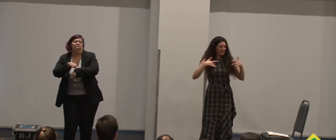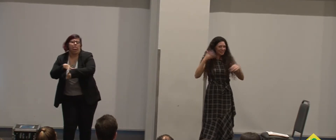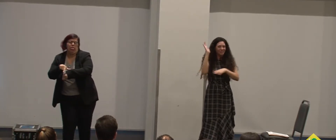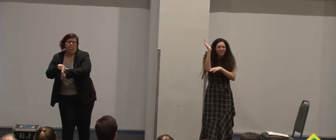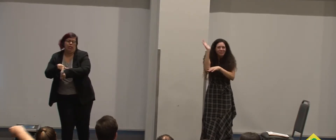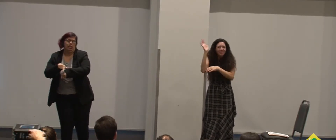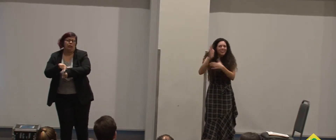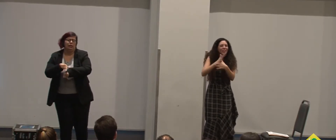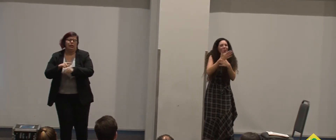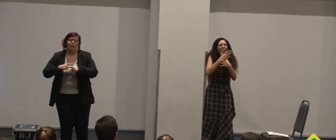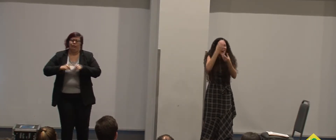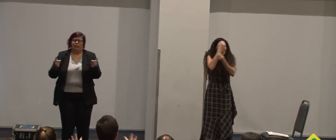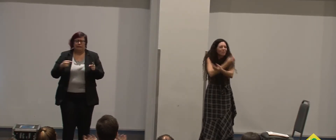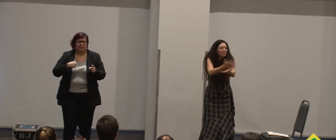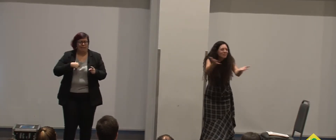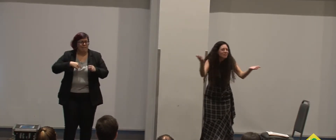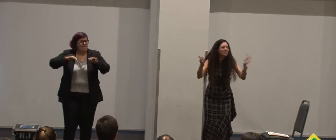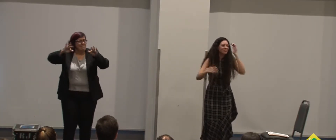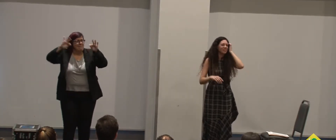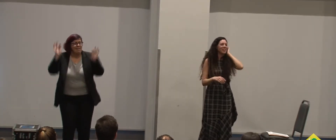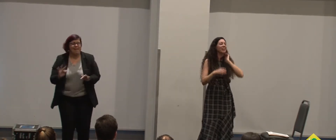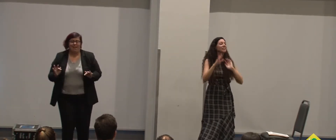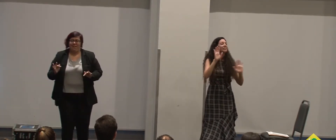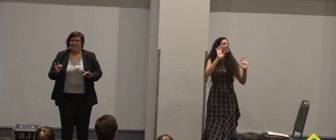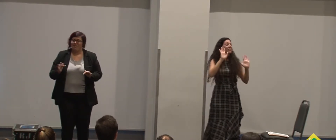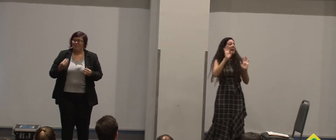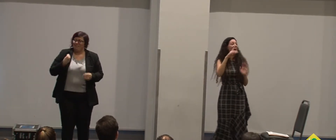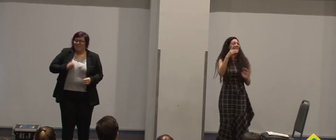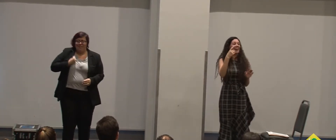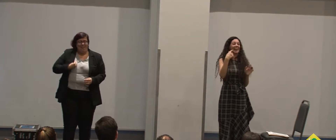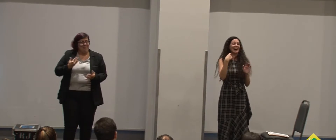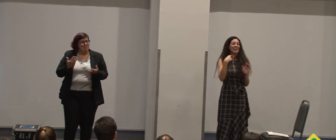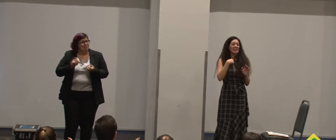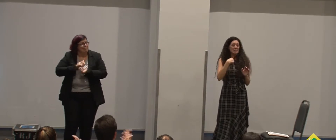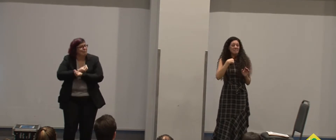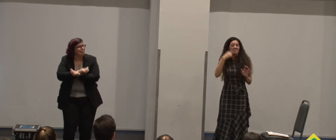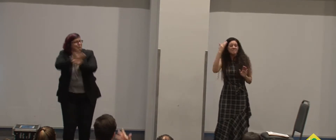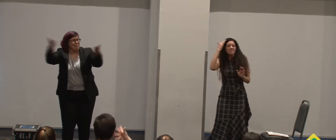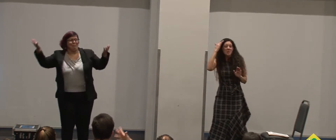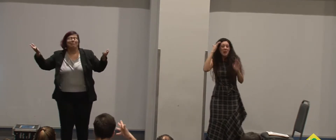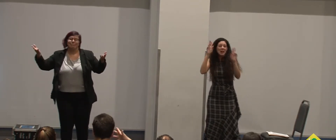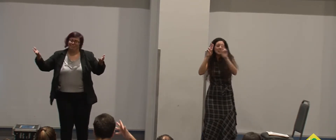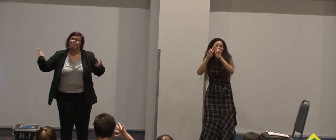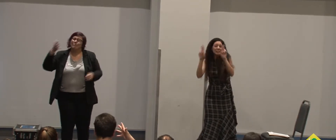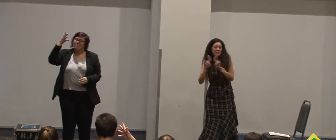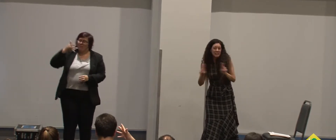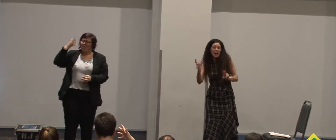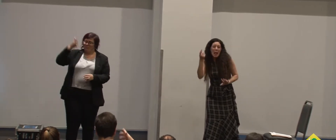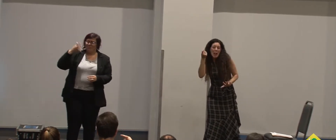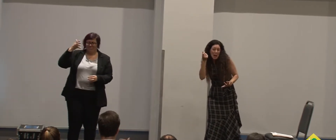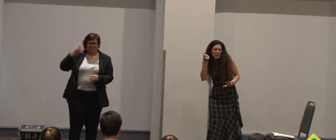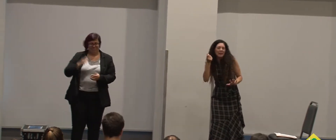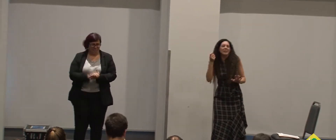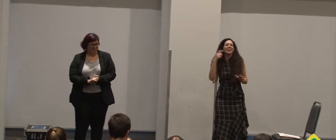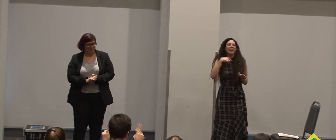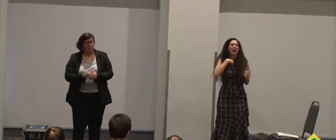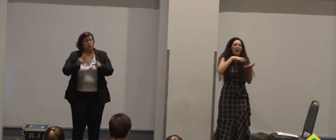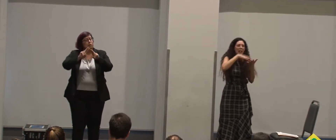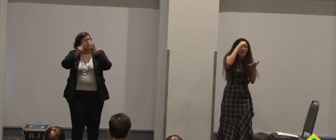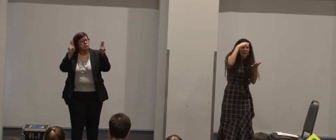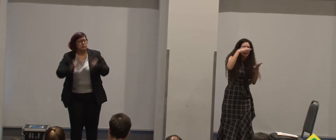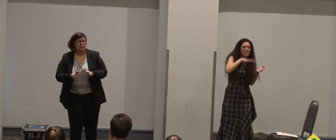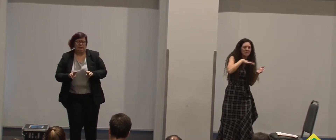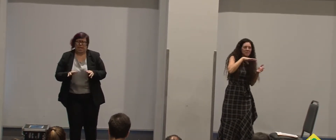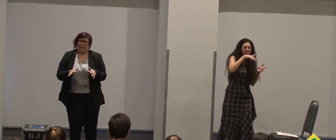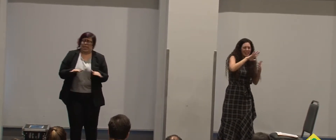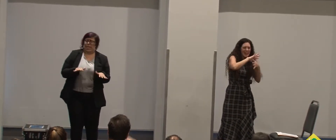Sei que o tempo já está bastante avançado, mas eu me sinto muito feliz por estar